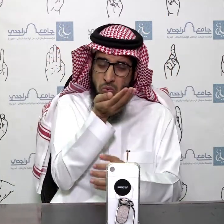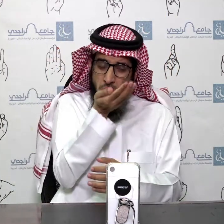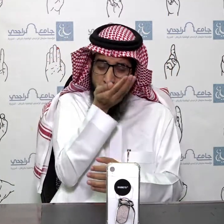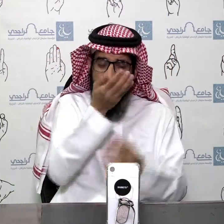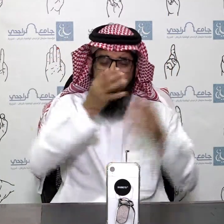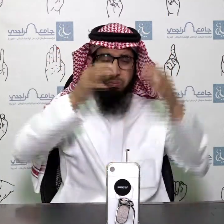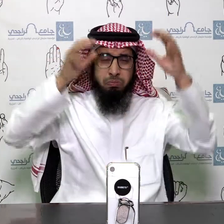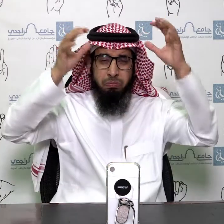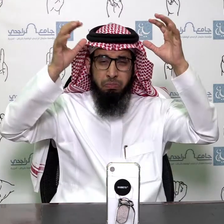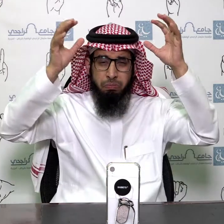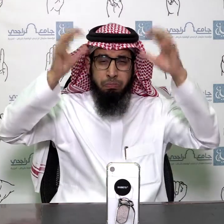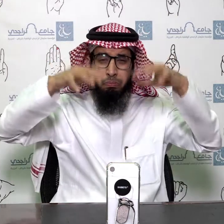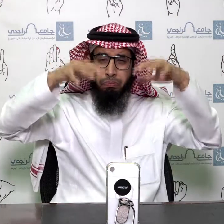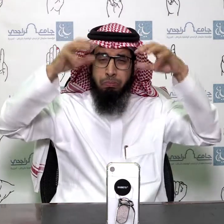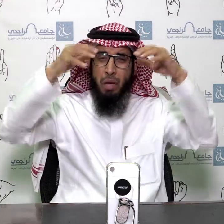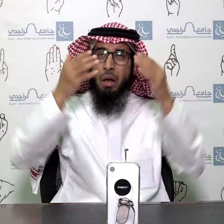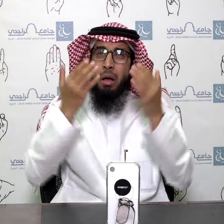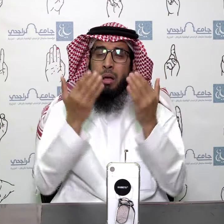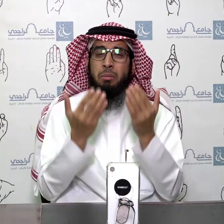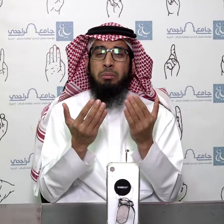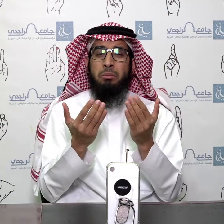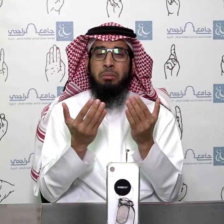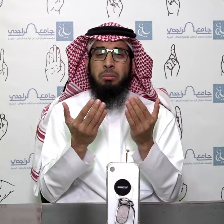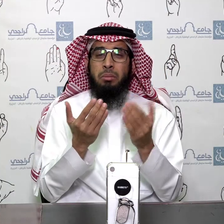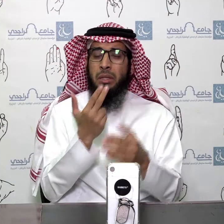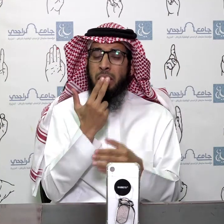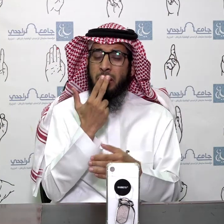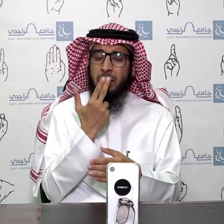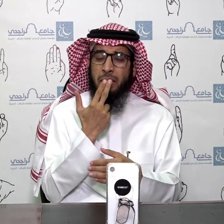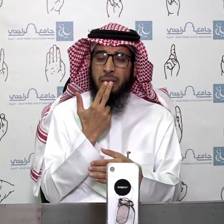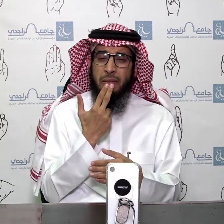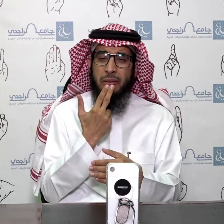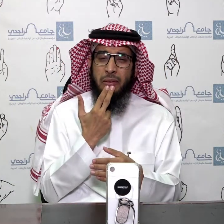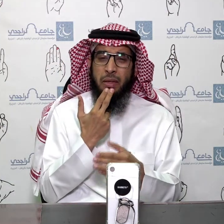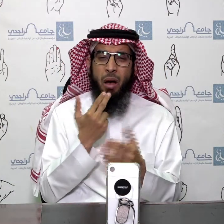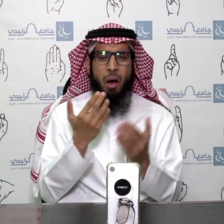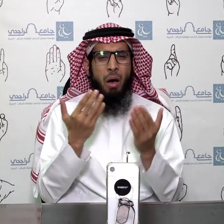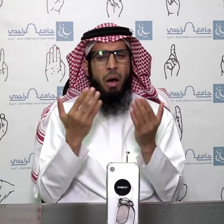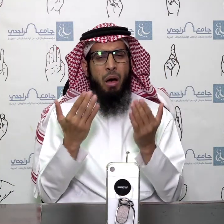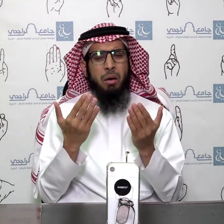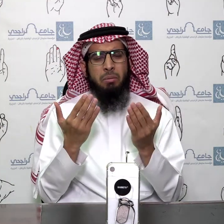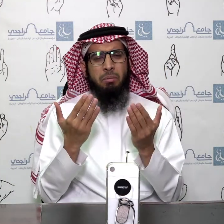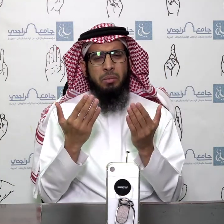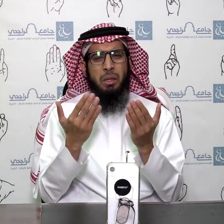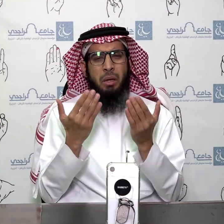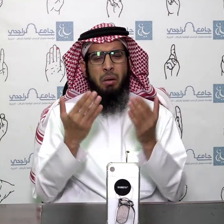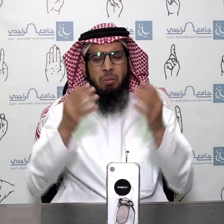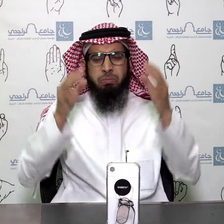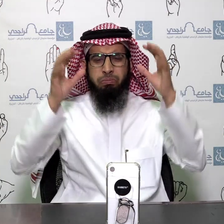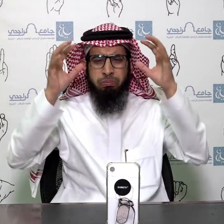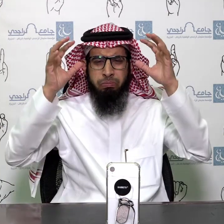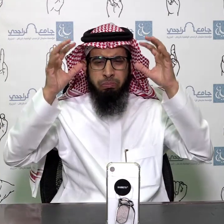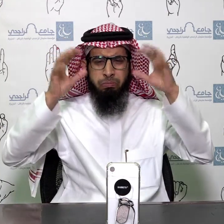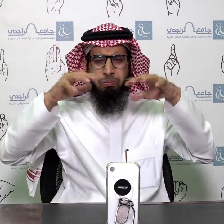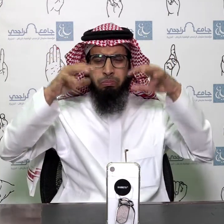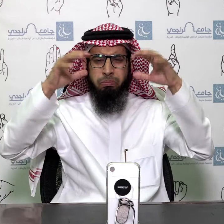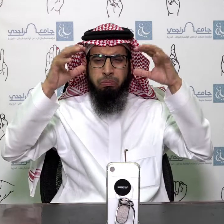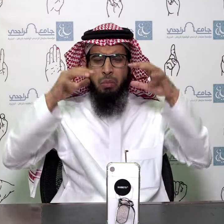غيثا مغيثا، هنيئا مريئا، سحا طبقا مجللا،